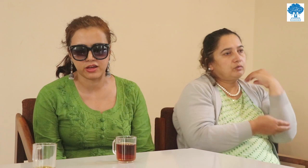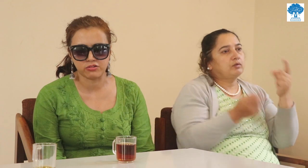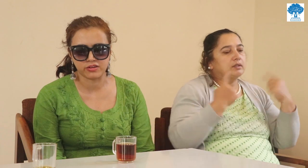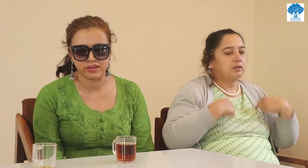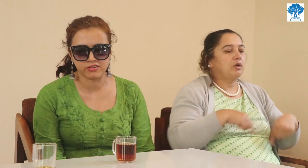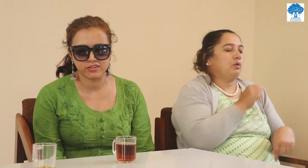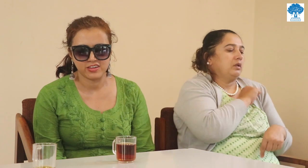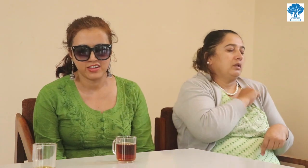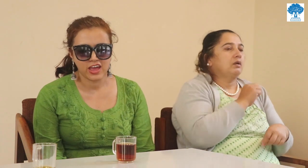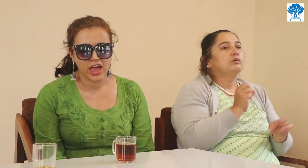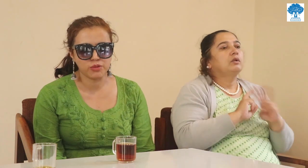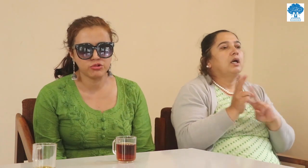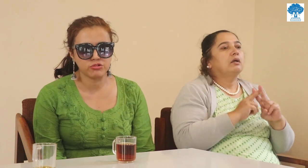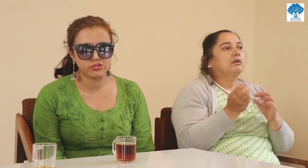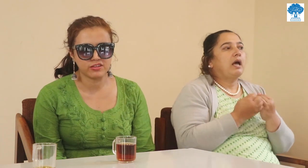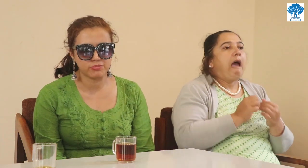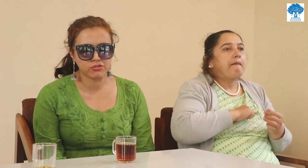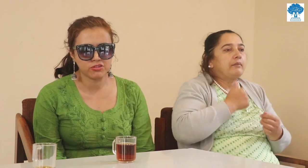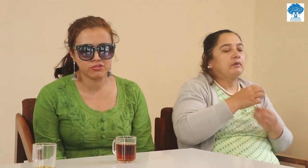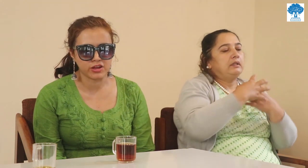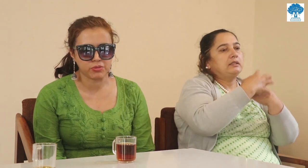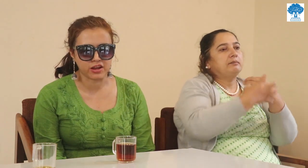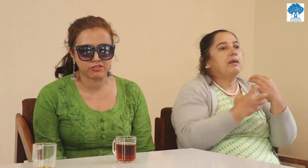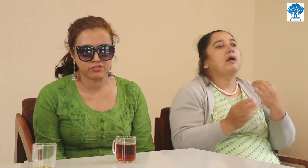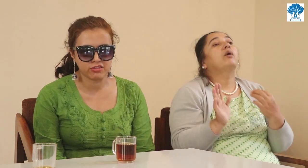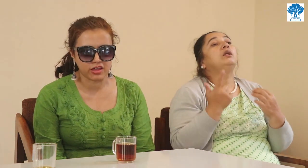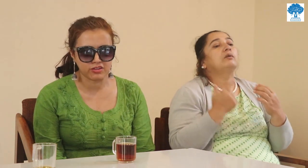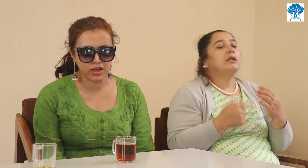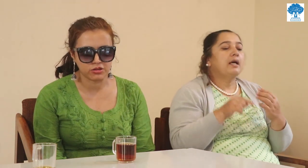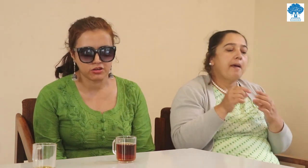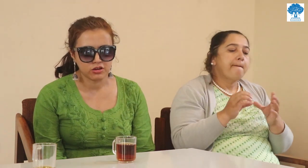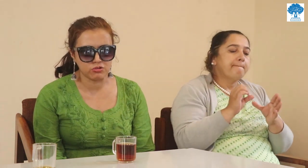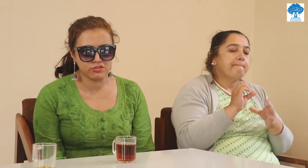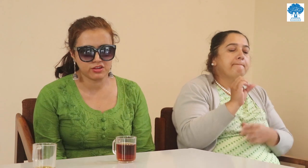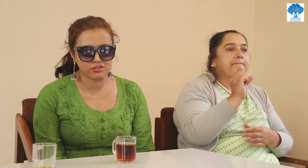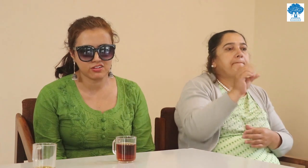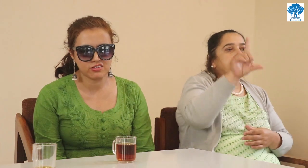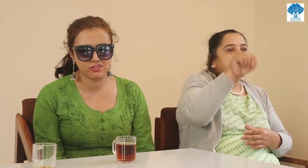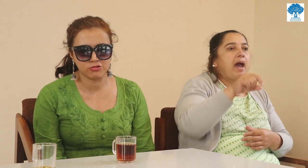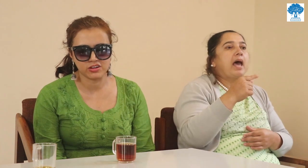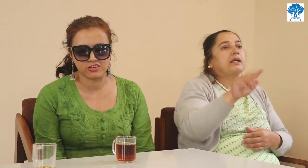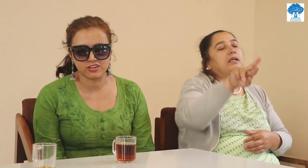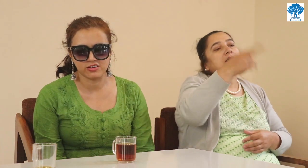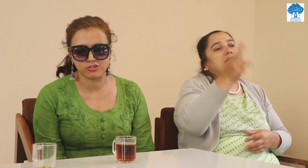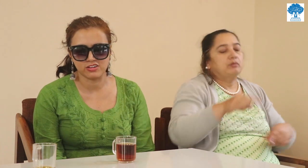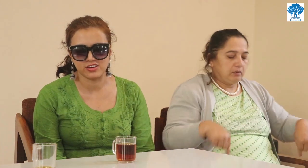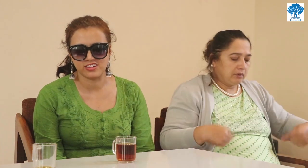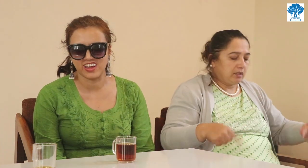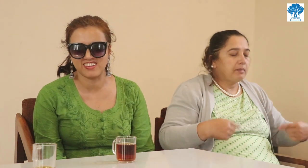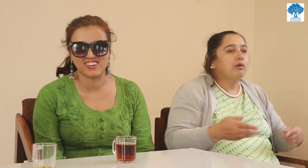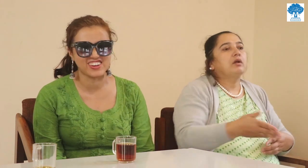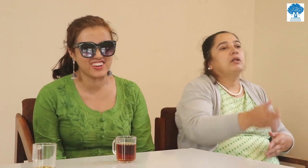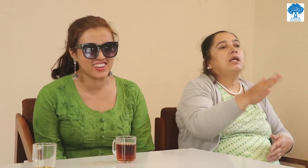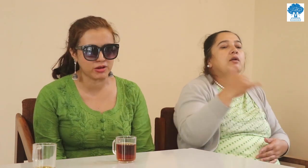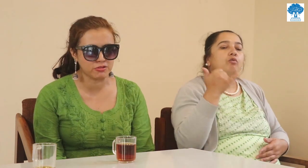यौनिकताको कुराहरू गर्दा चाहिँ हाम्रो देशमा कतिवटा पार्क छन् जहाँ चाहिँ हामी व्विल चेयरमा सरर गुडेर गएर डेटिङ